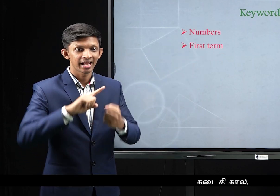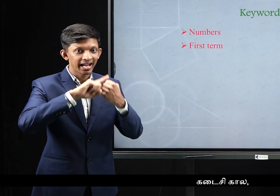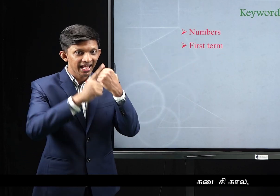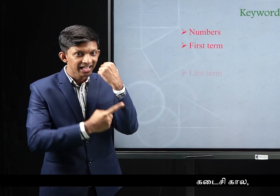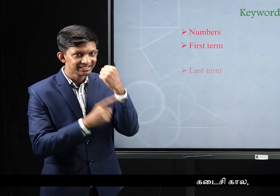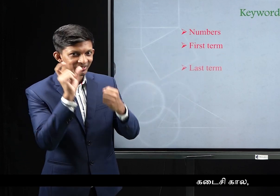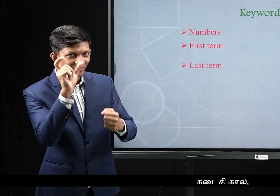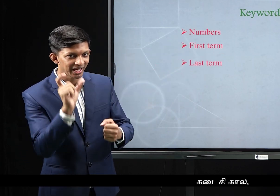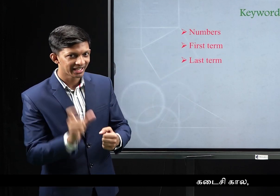கடைசி கால,